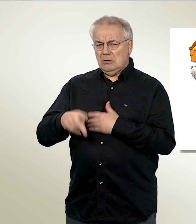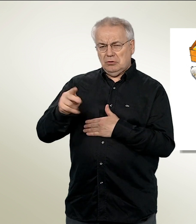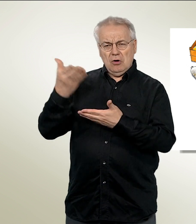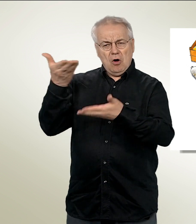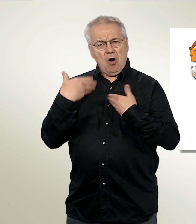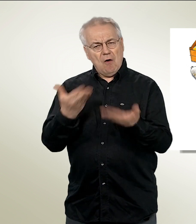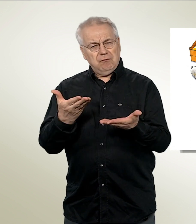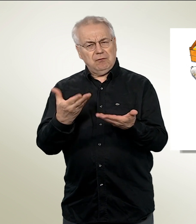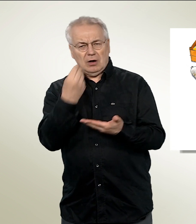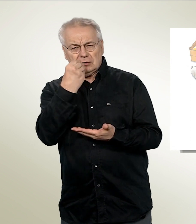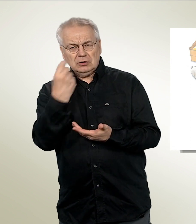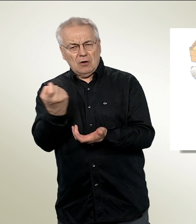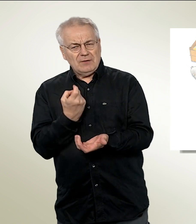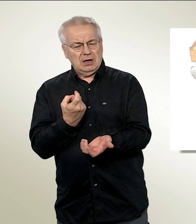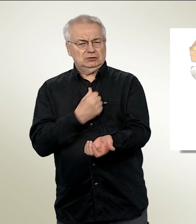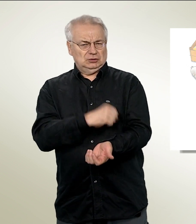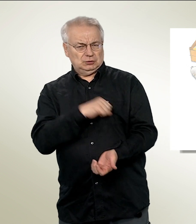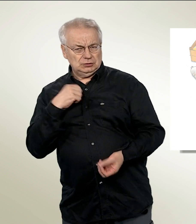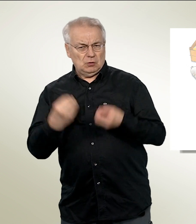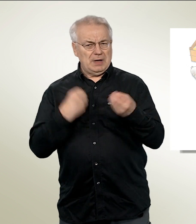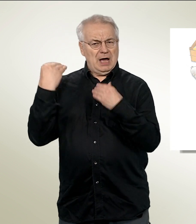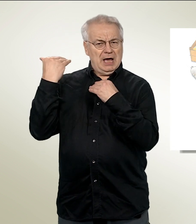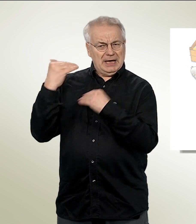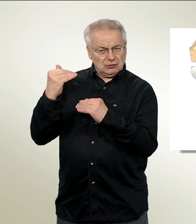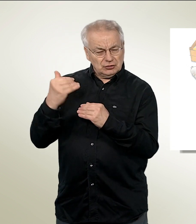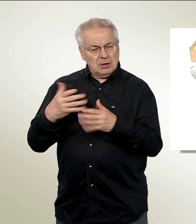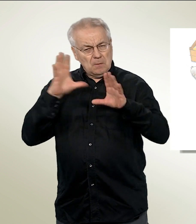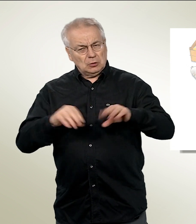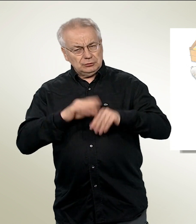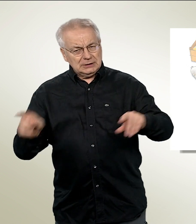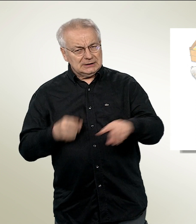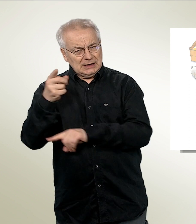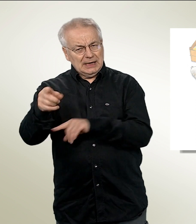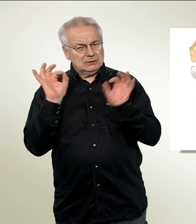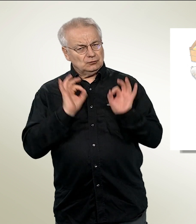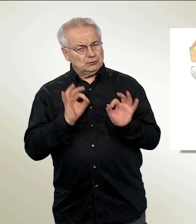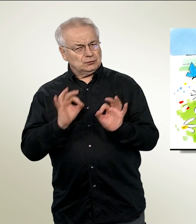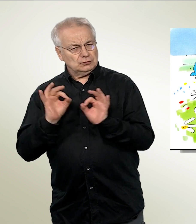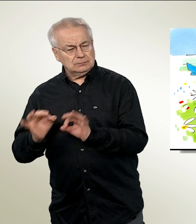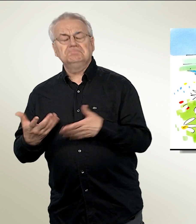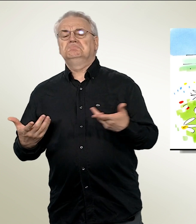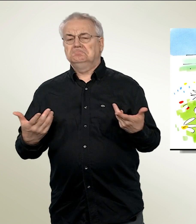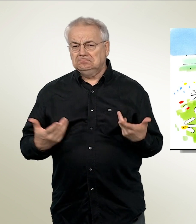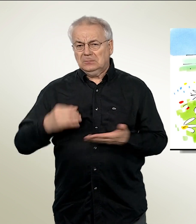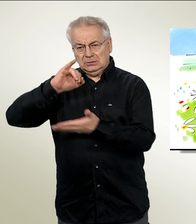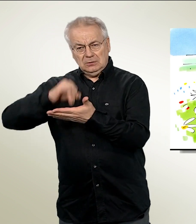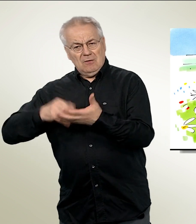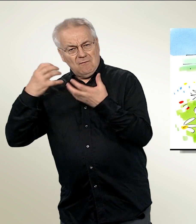denrées alimentaires d'origine suisse ou étrangère produites de manière durable et équitable. Les auteurs de l'initiative veulent que davantage de